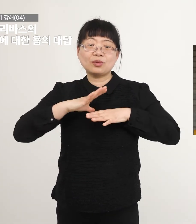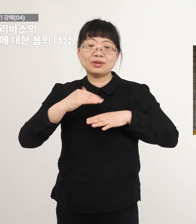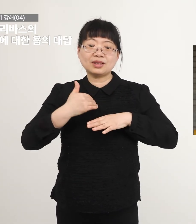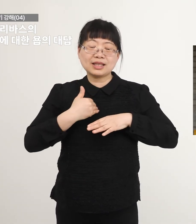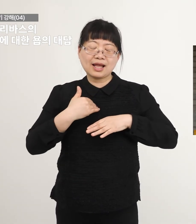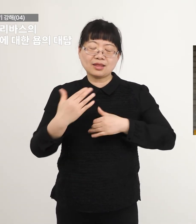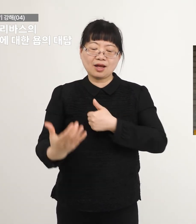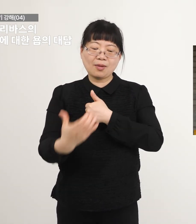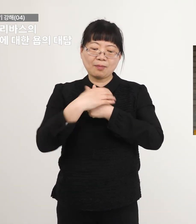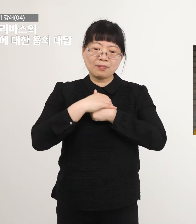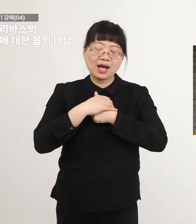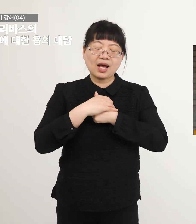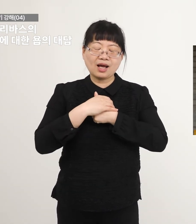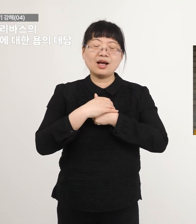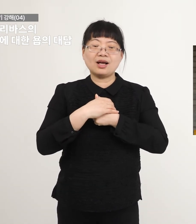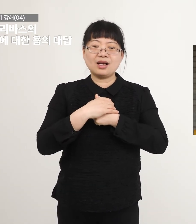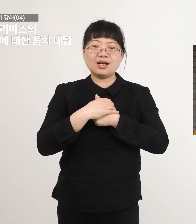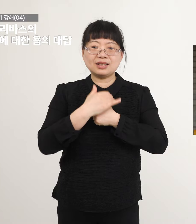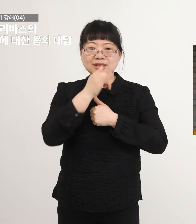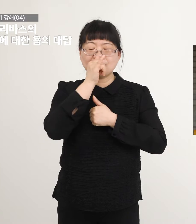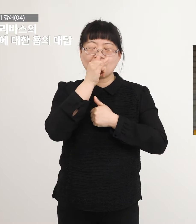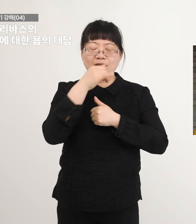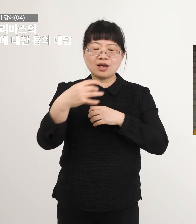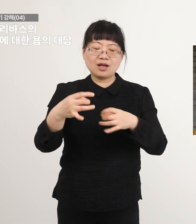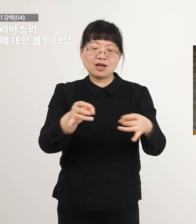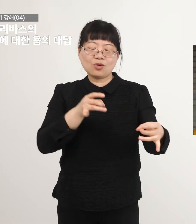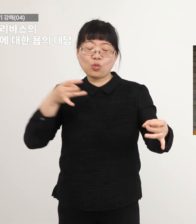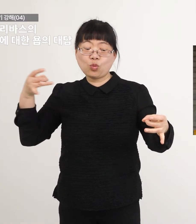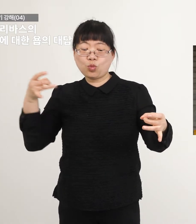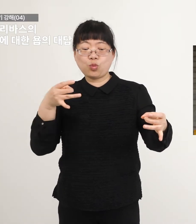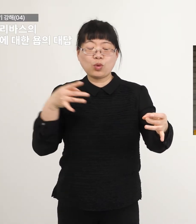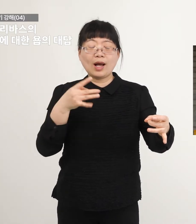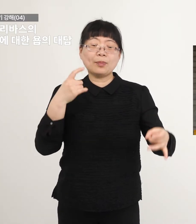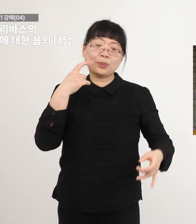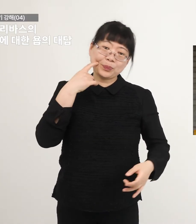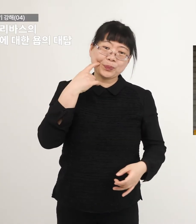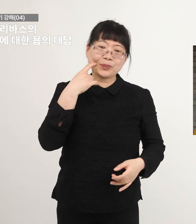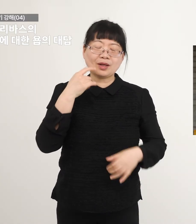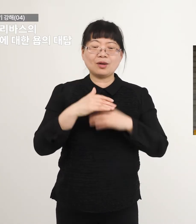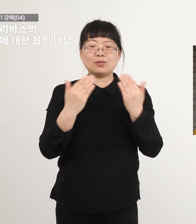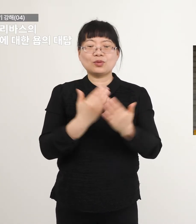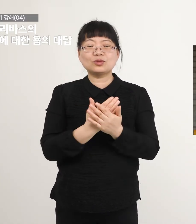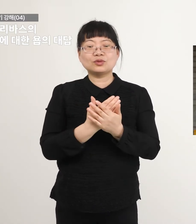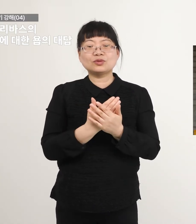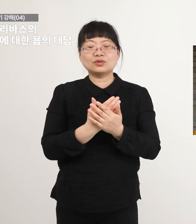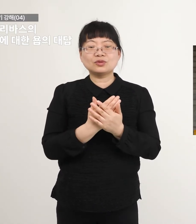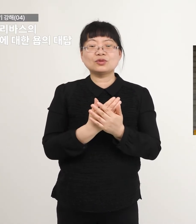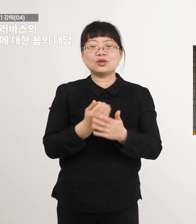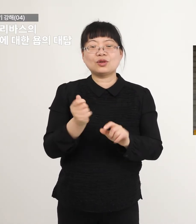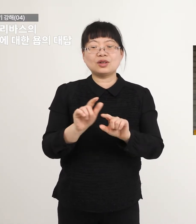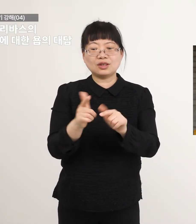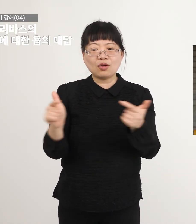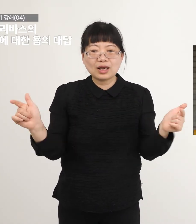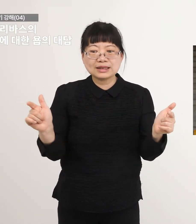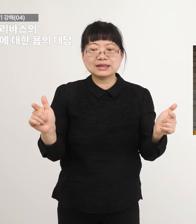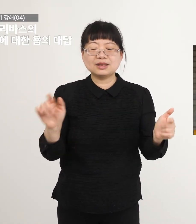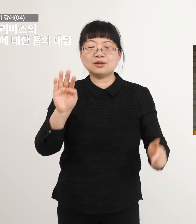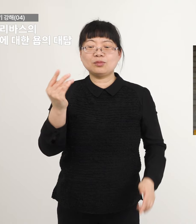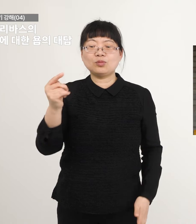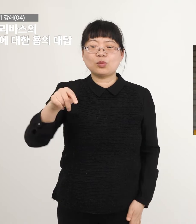나를 엄습하여 치는구나. 여기 화살, 그 독, 이 전부 복수로 돼 있어요. 원문에